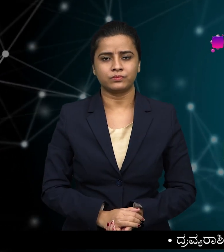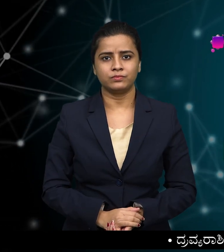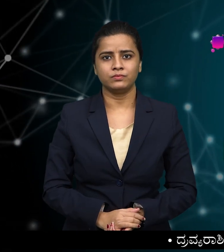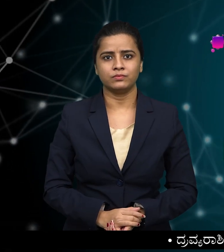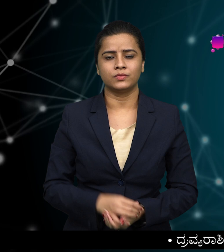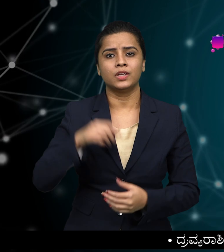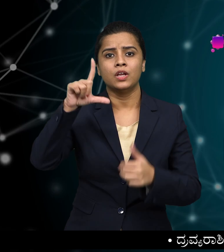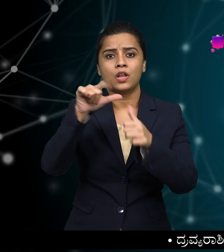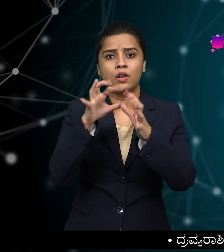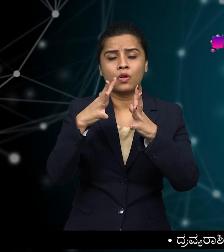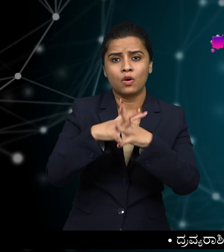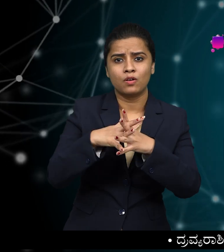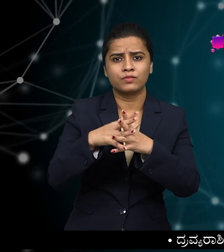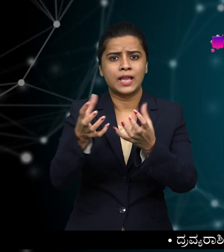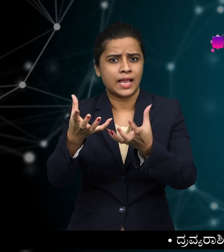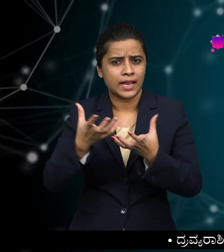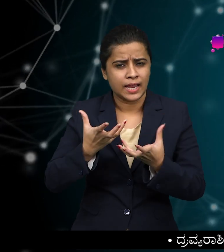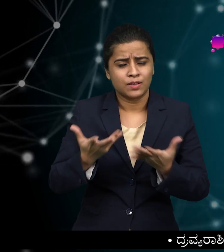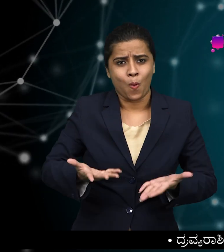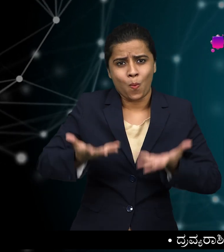ದ್ರವ್ಯರಾಶಿಯ ಸಂರಕ್ಷಣೆಯು ನಿಯಮ.